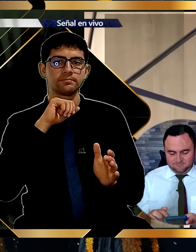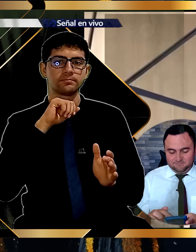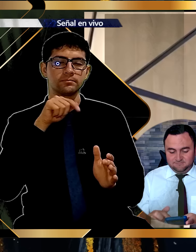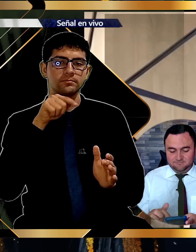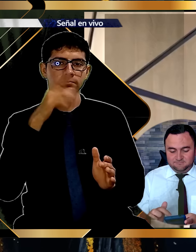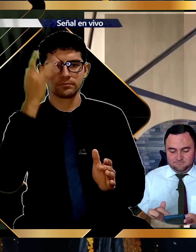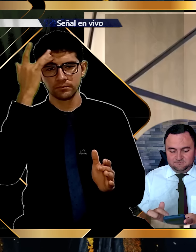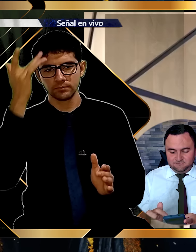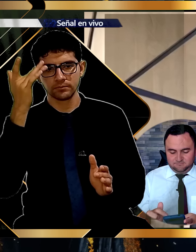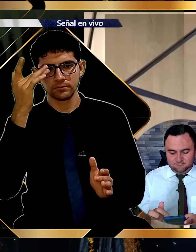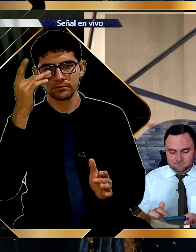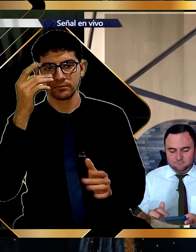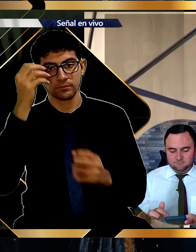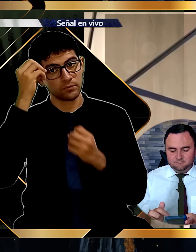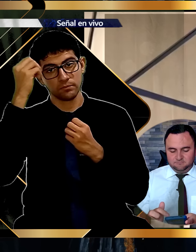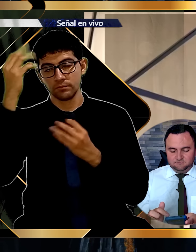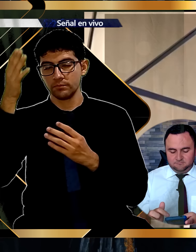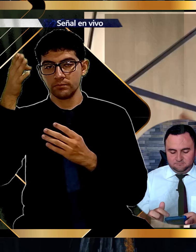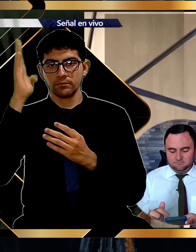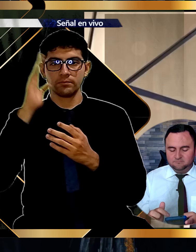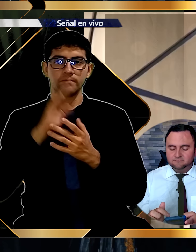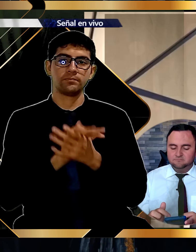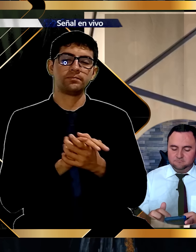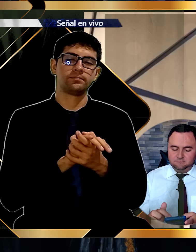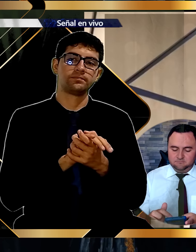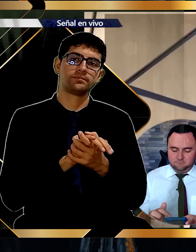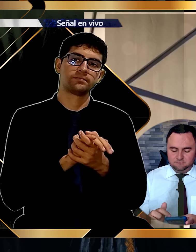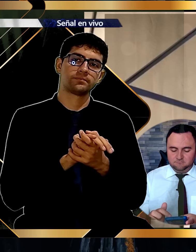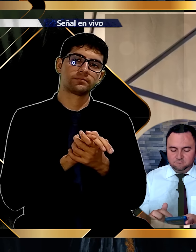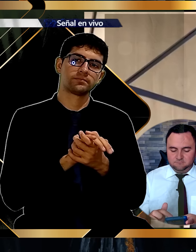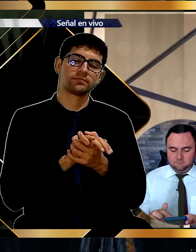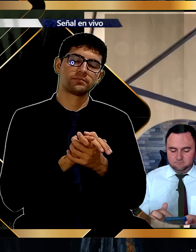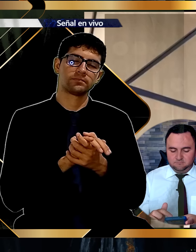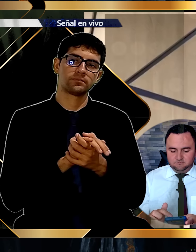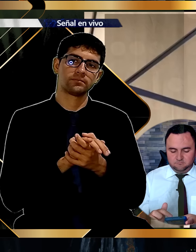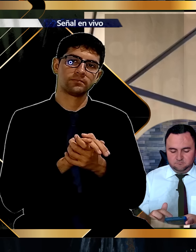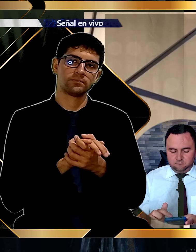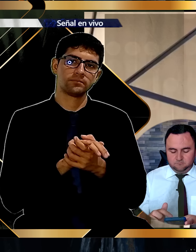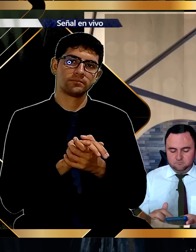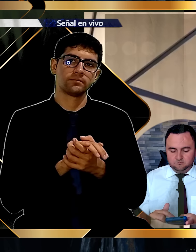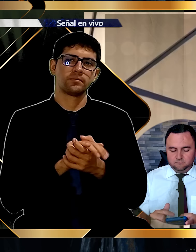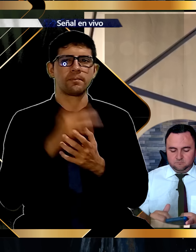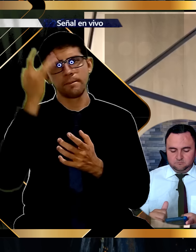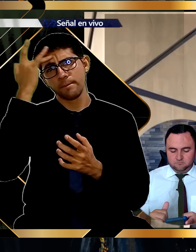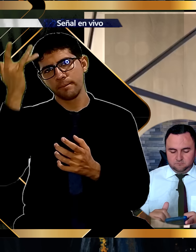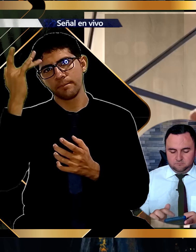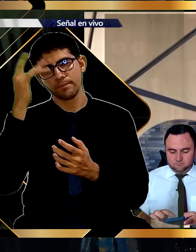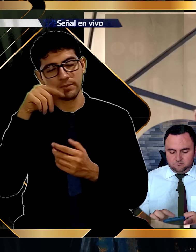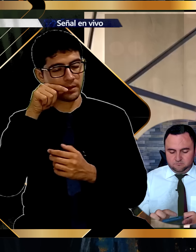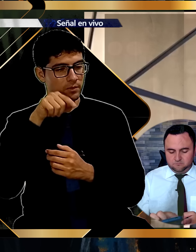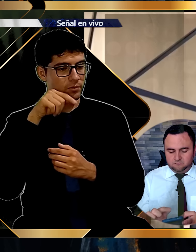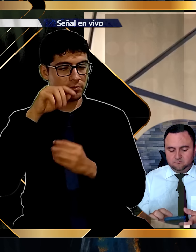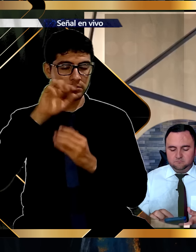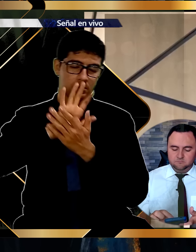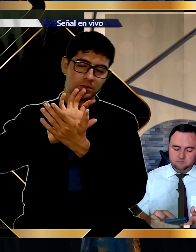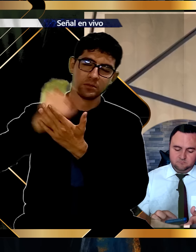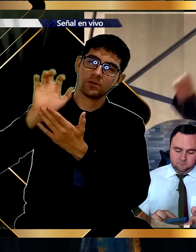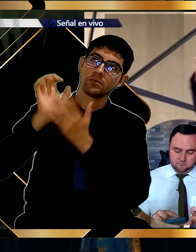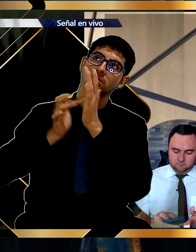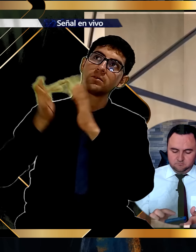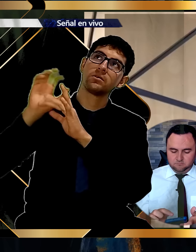fue desechado porque no hizo lo que Dios le mandó hacer. Y dijo, esos enemigos que tú no acabaste